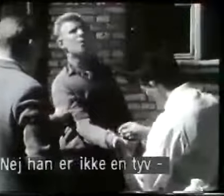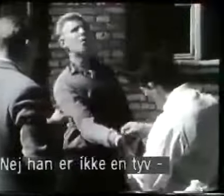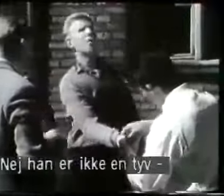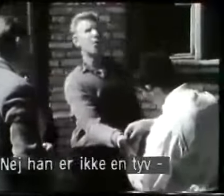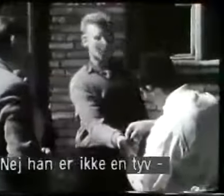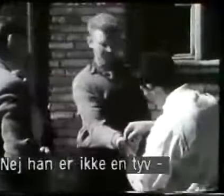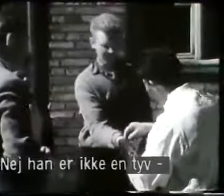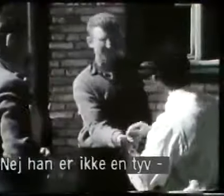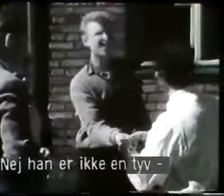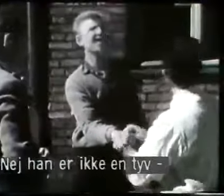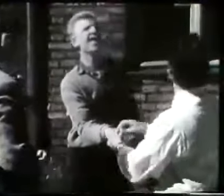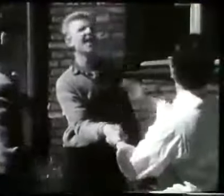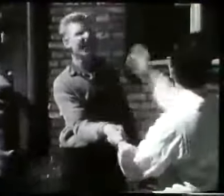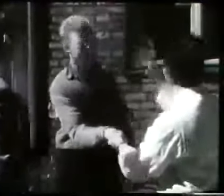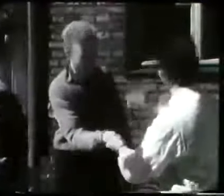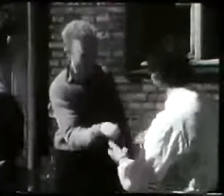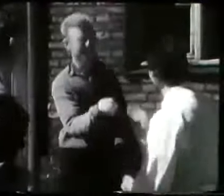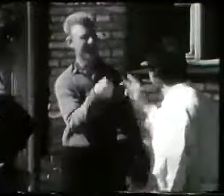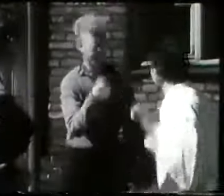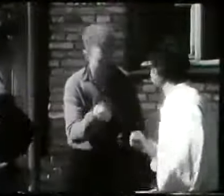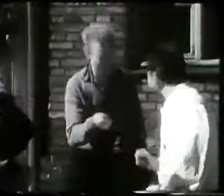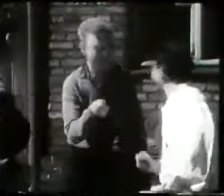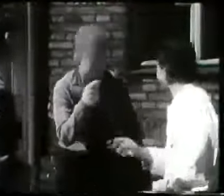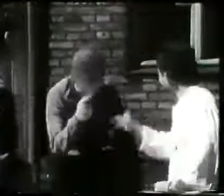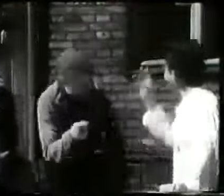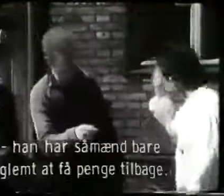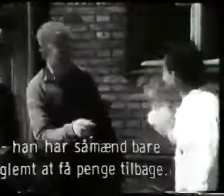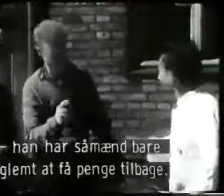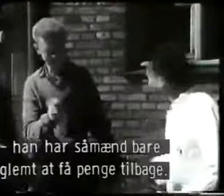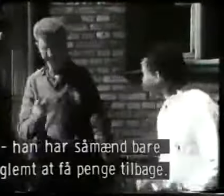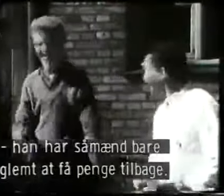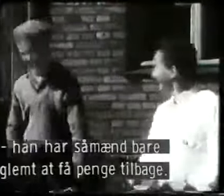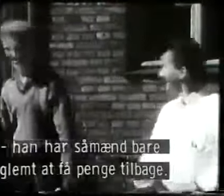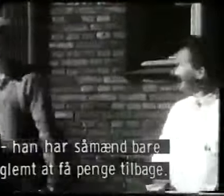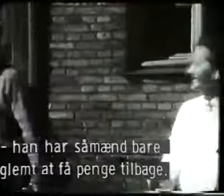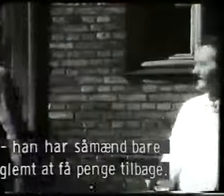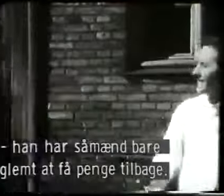Ikke en tyv. Han har som bare glemt at få penge tilbage.